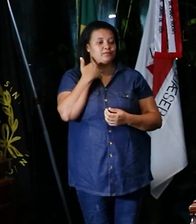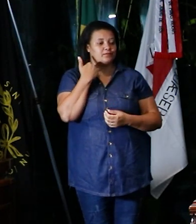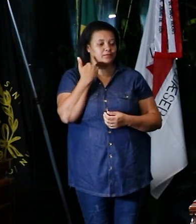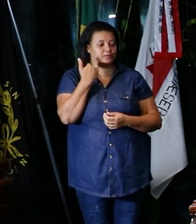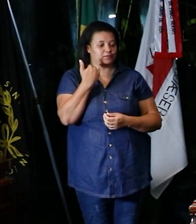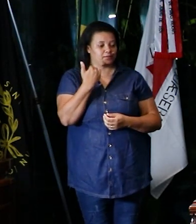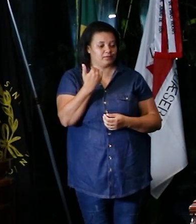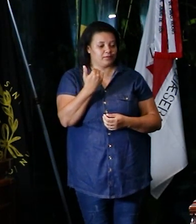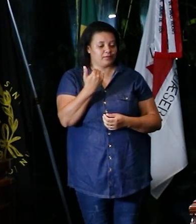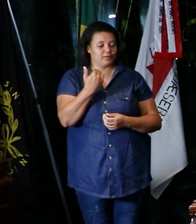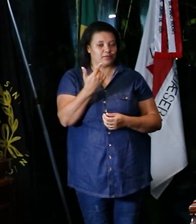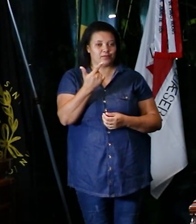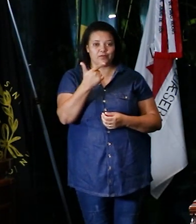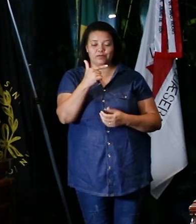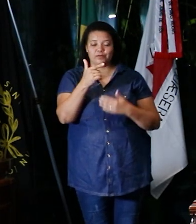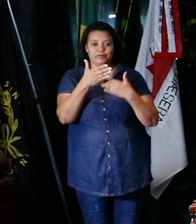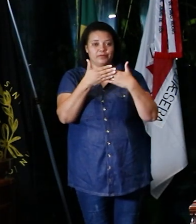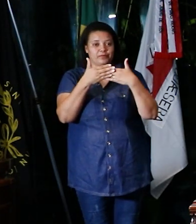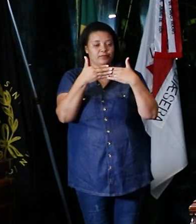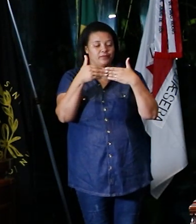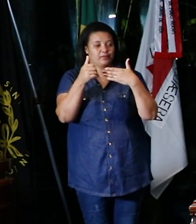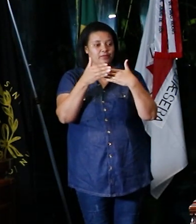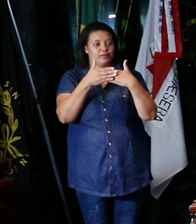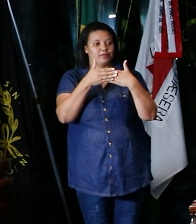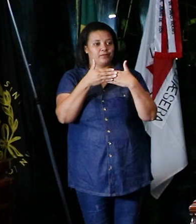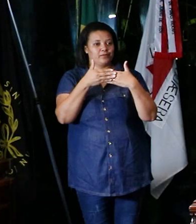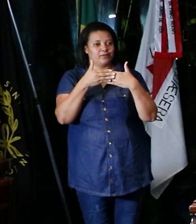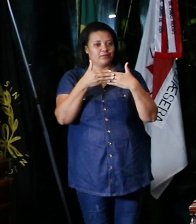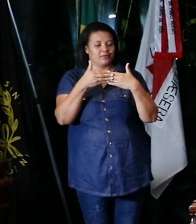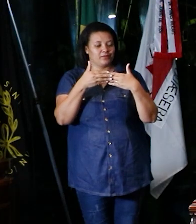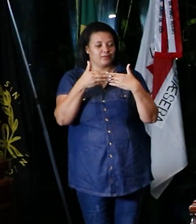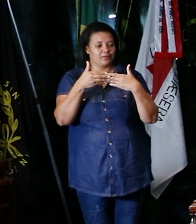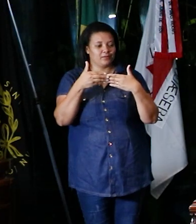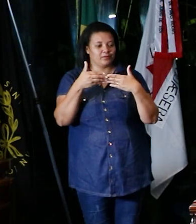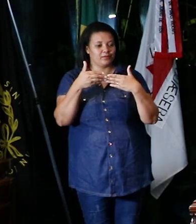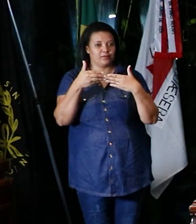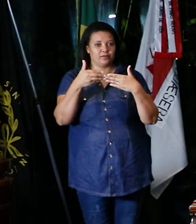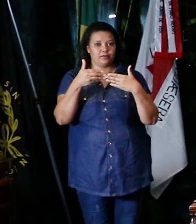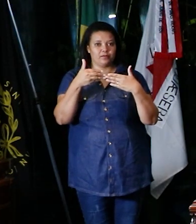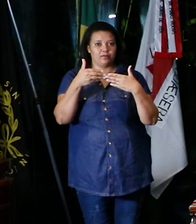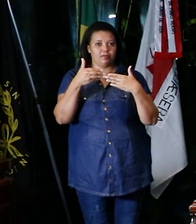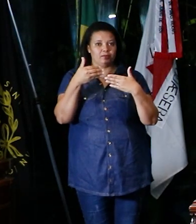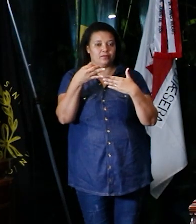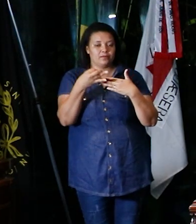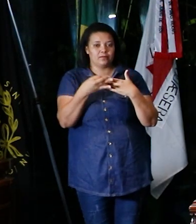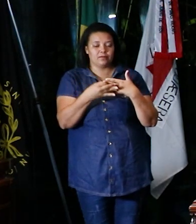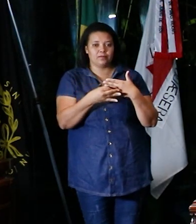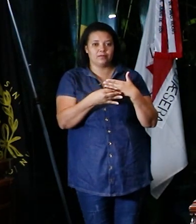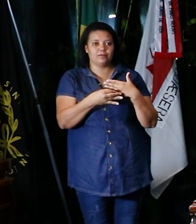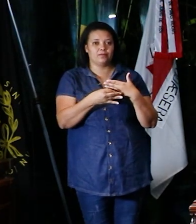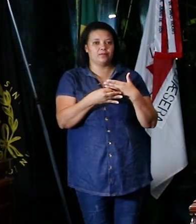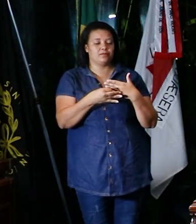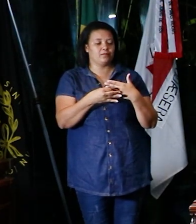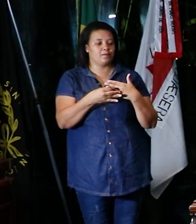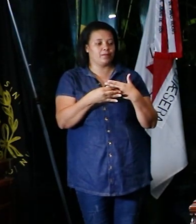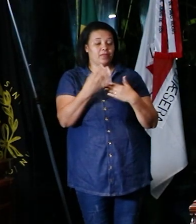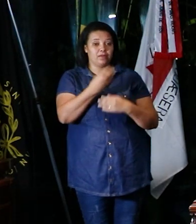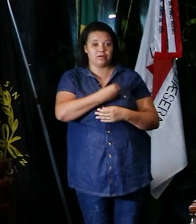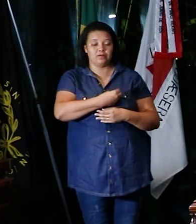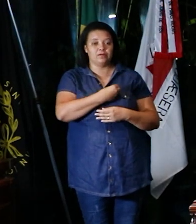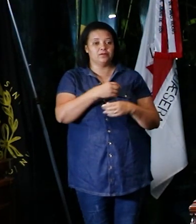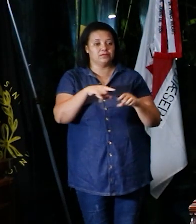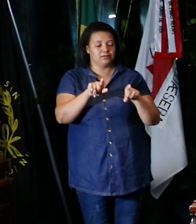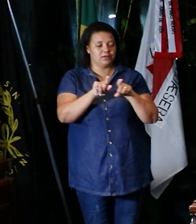é esconsolável, consolatrix, consoadíssima. A vida